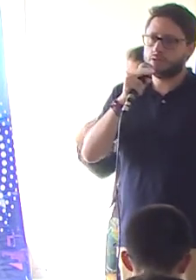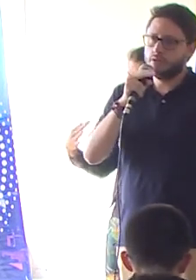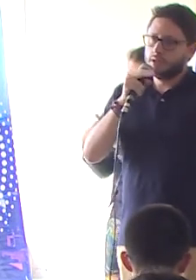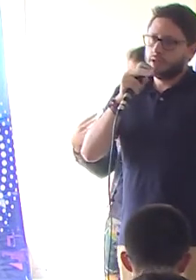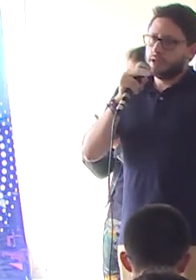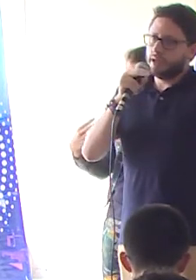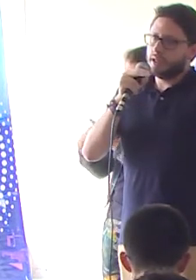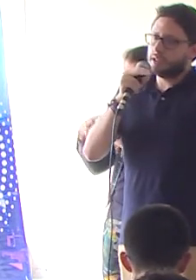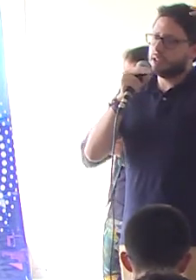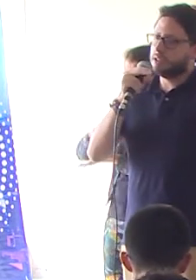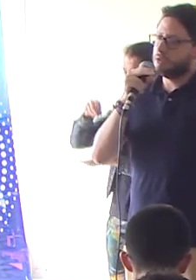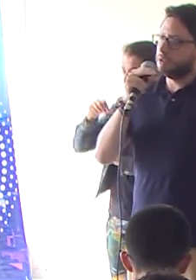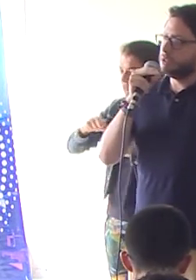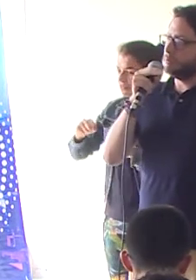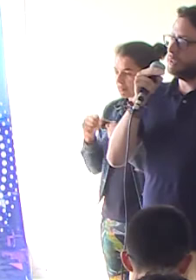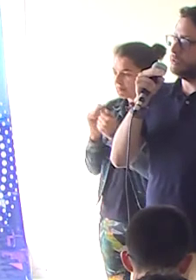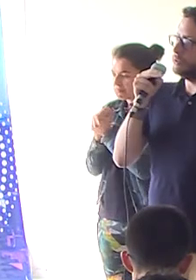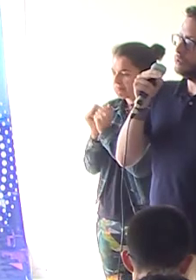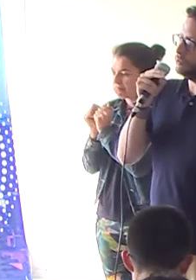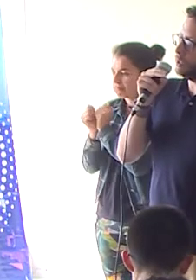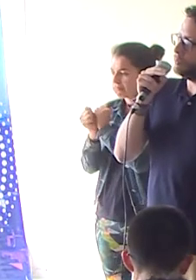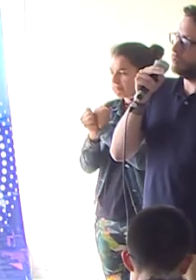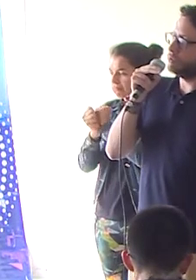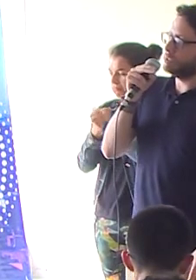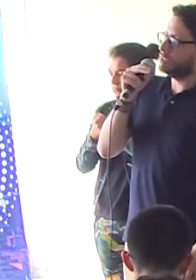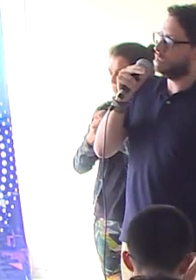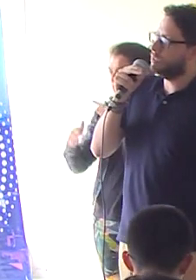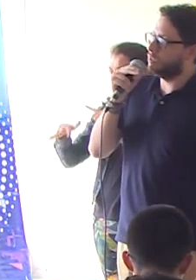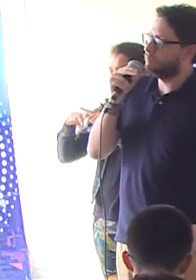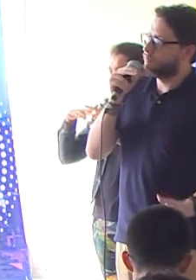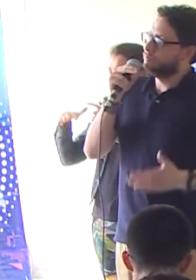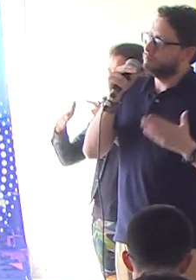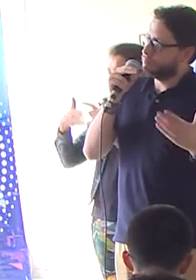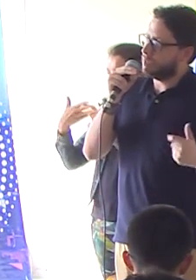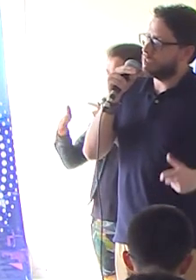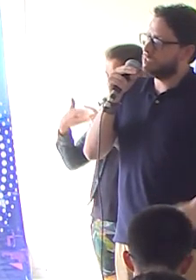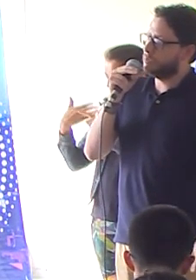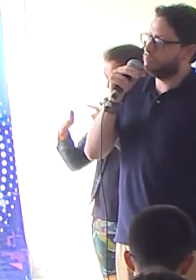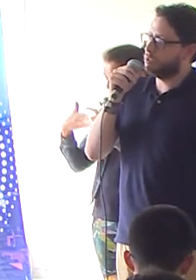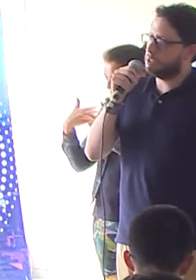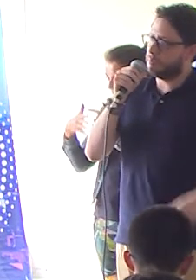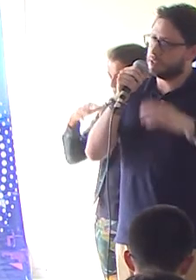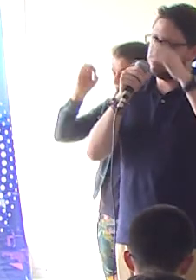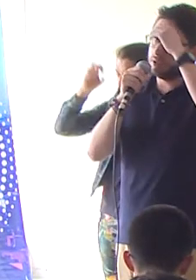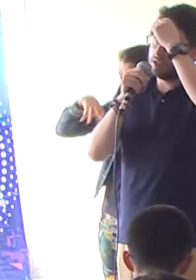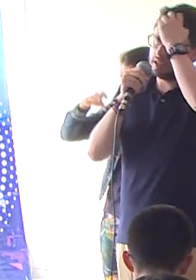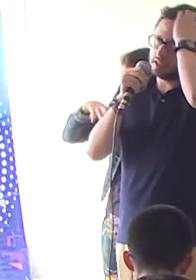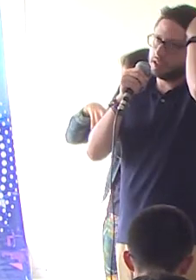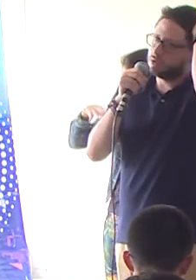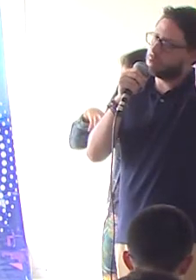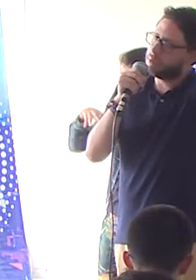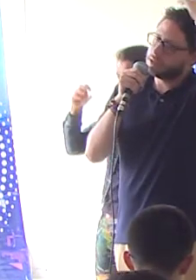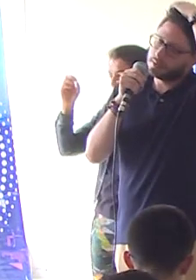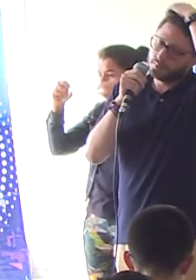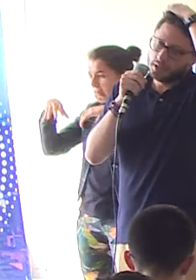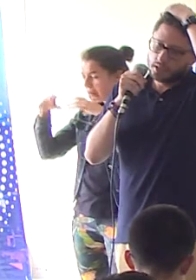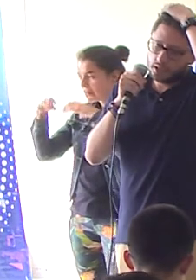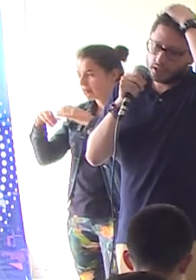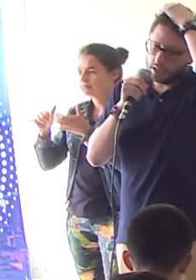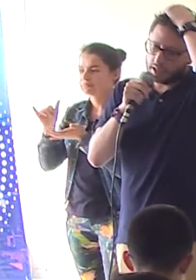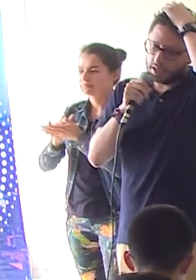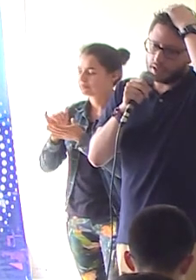climático en la transición entre periodos de lluvia y periodos de sequía así mismo le está pasando a se asuma paz